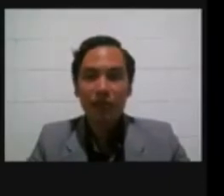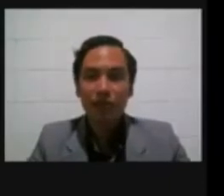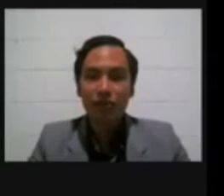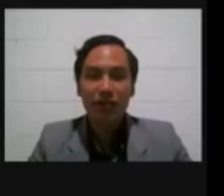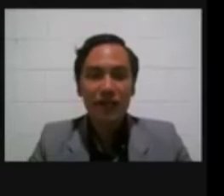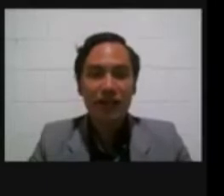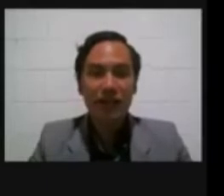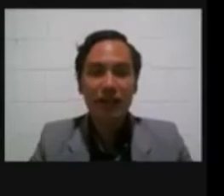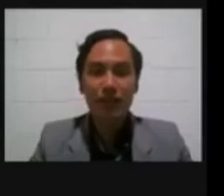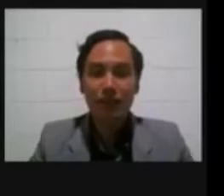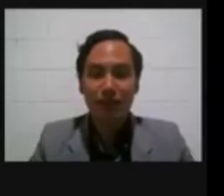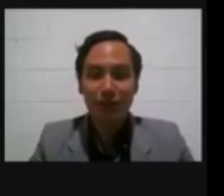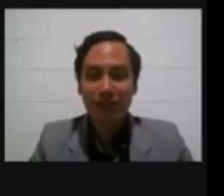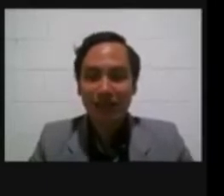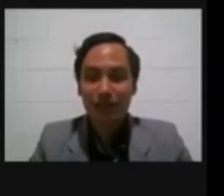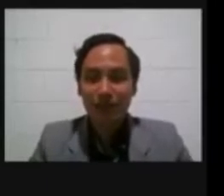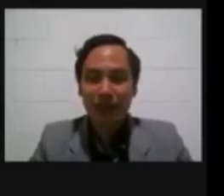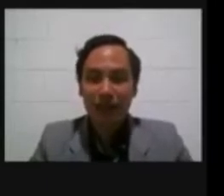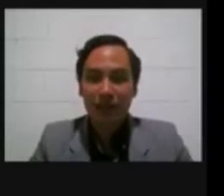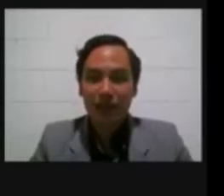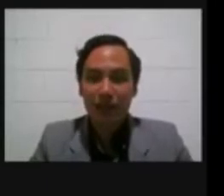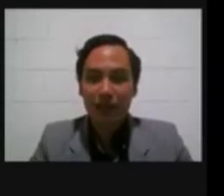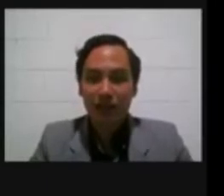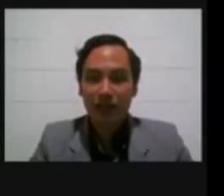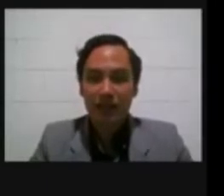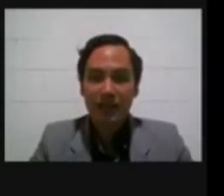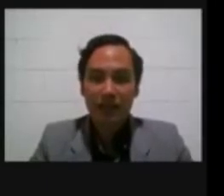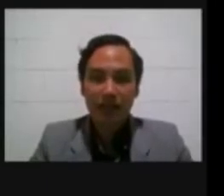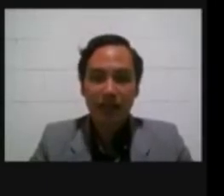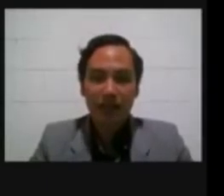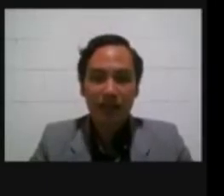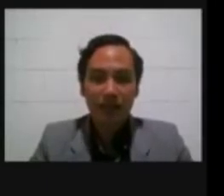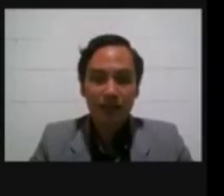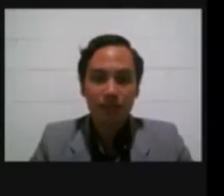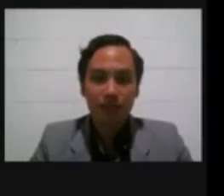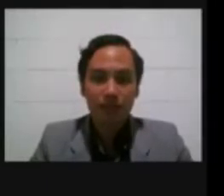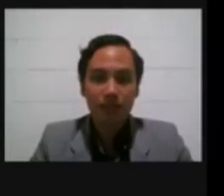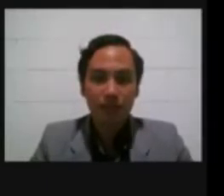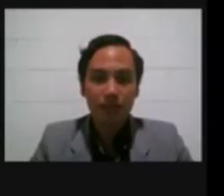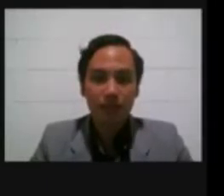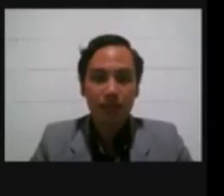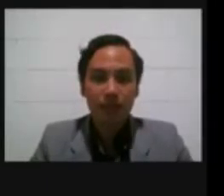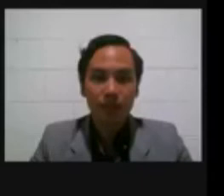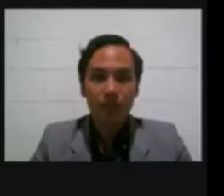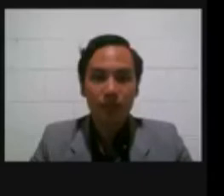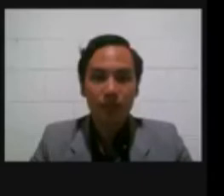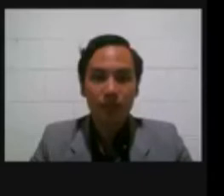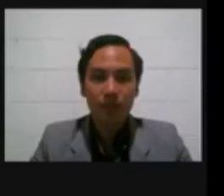Digamos, seguimos todavía en el primer lugar con persona con discapacidad auditiva.